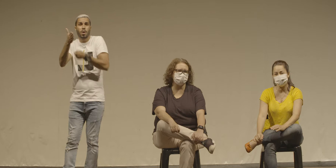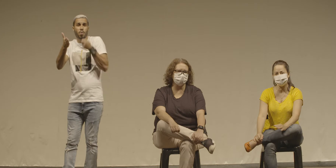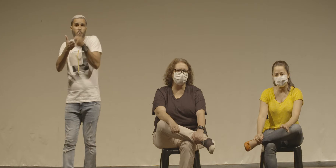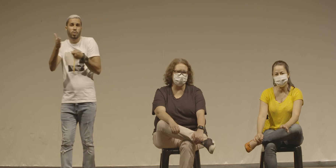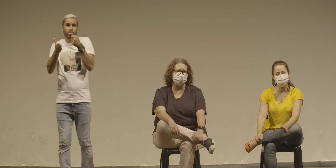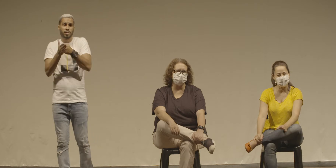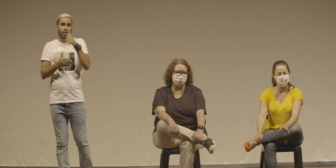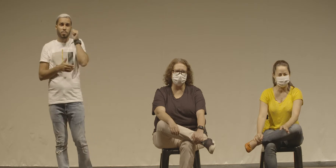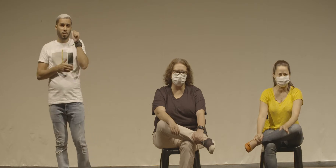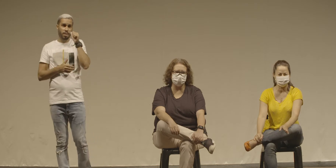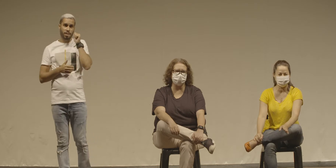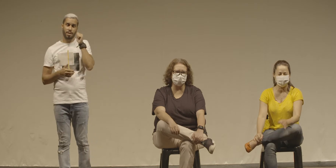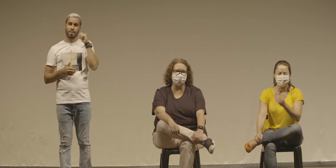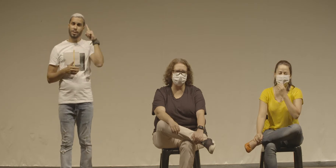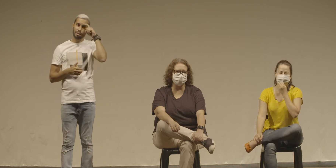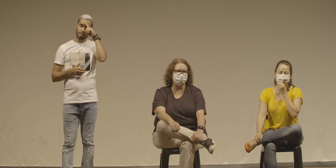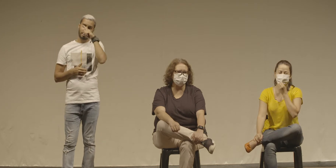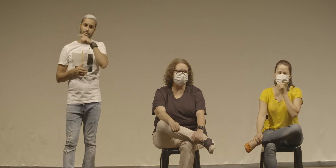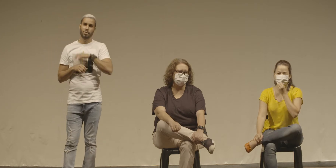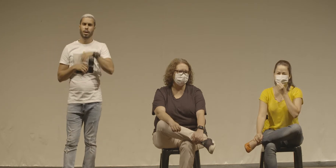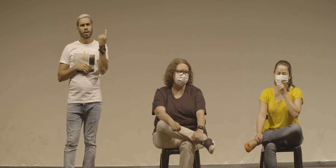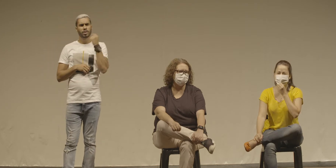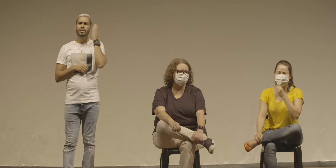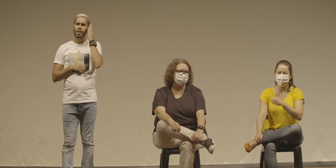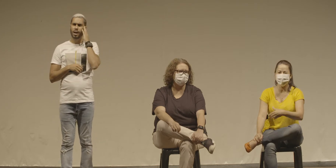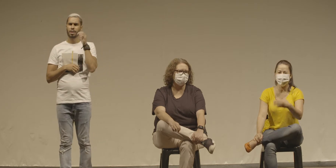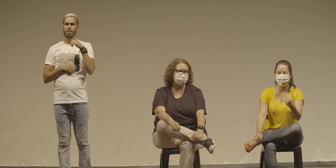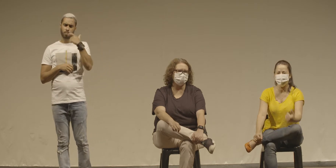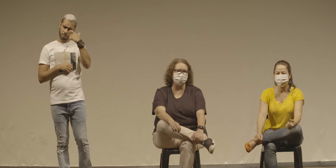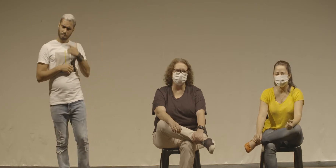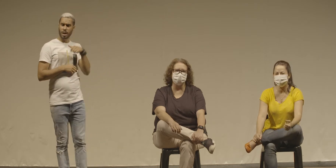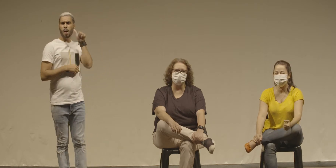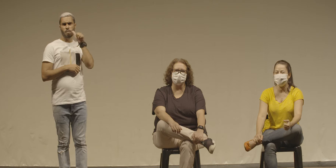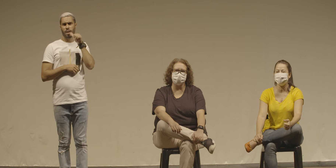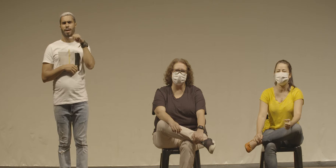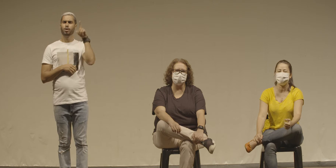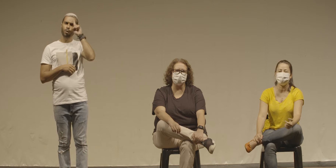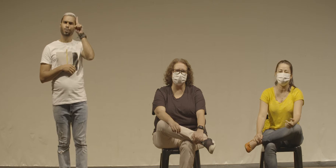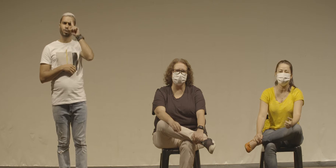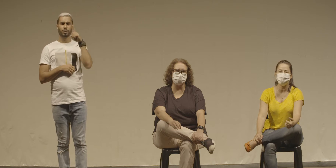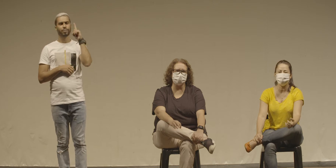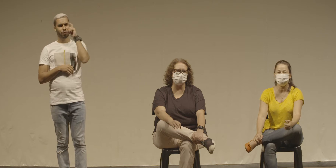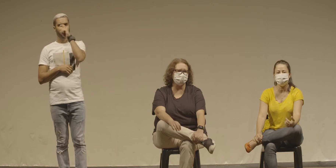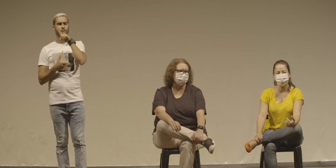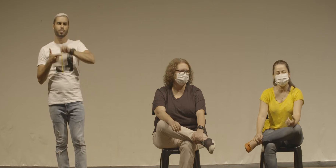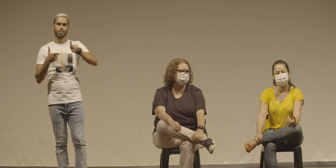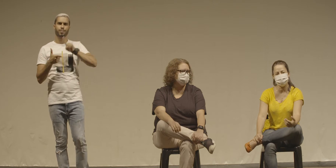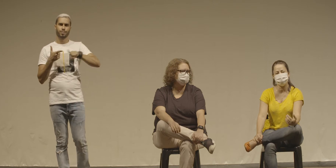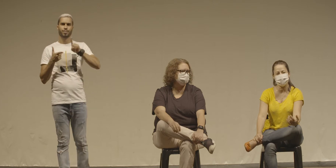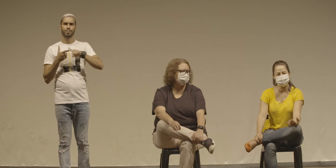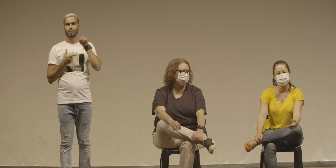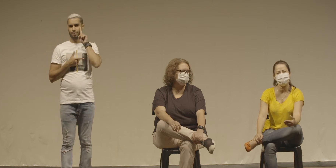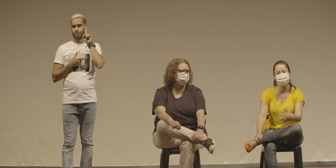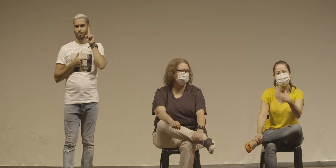uma batalha diária, né? Então imagine naquela época em que a mulher, ela obrigatoriamente tinha